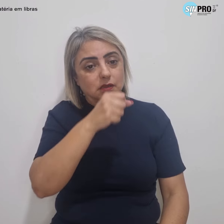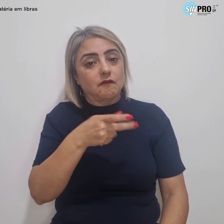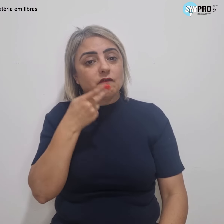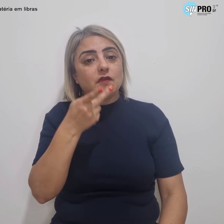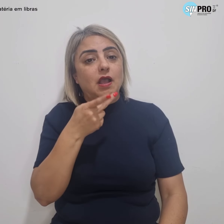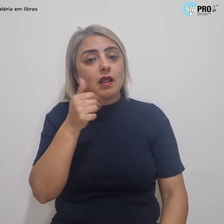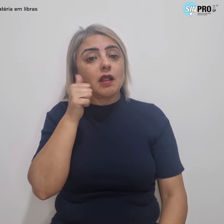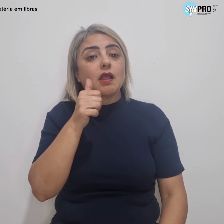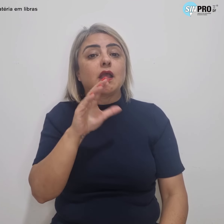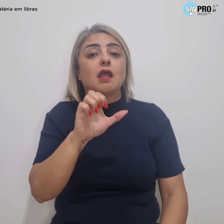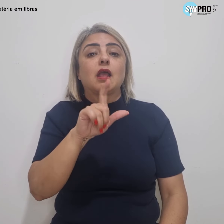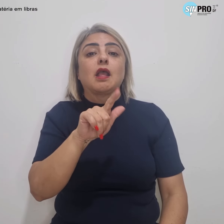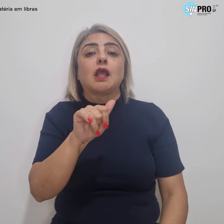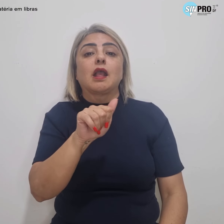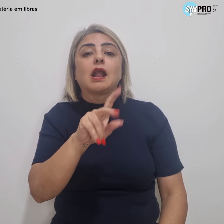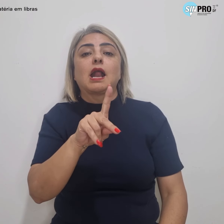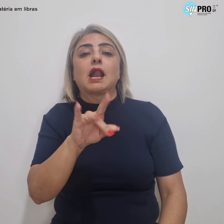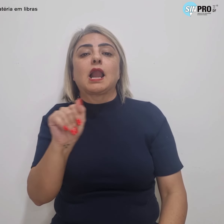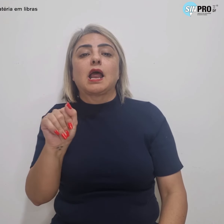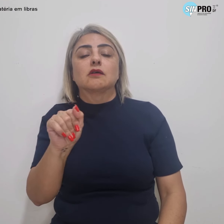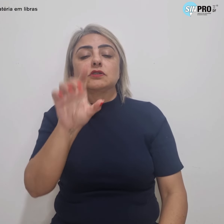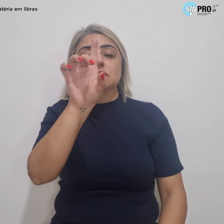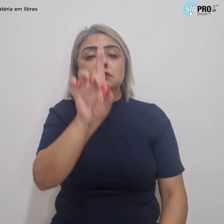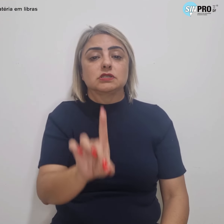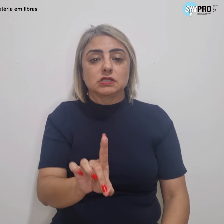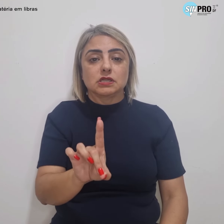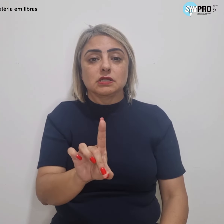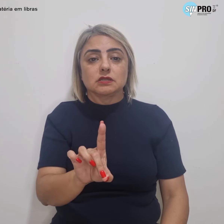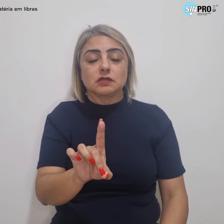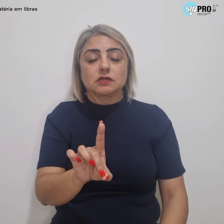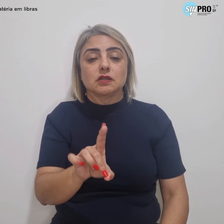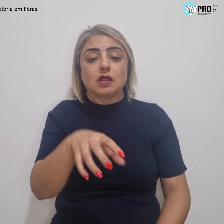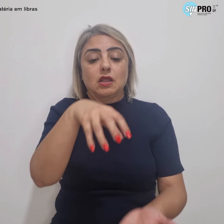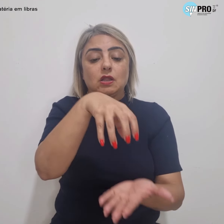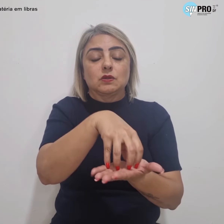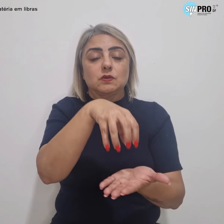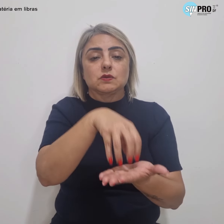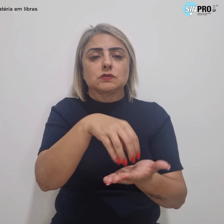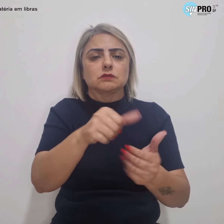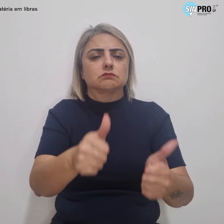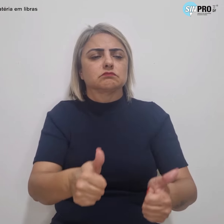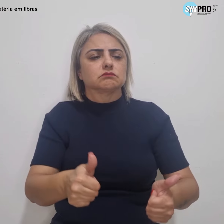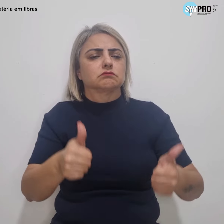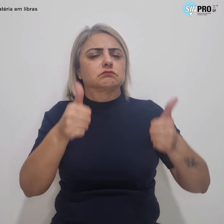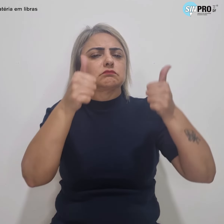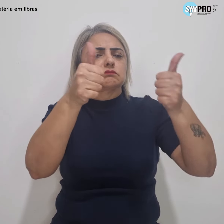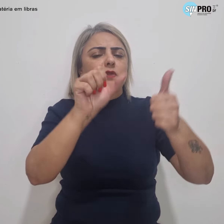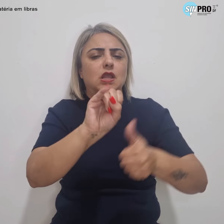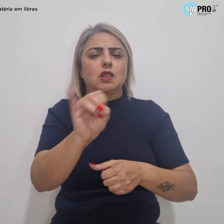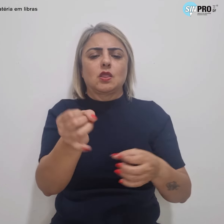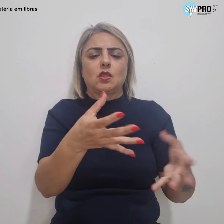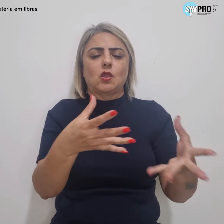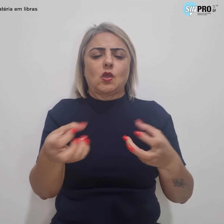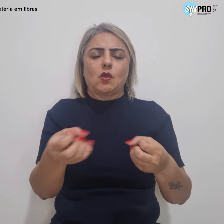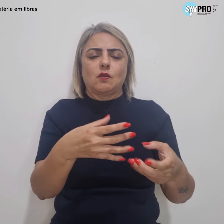Cláudia Costin, diretora do Centro de Excelência e Inovação em Políticas